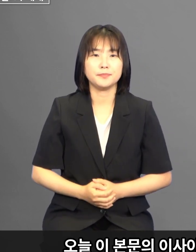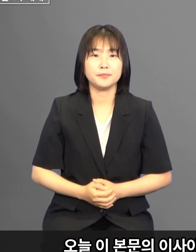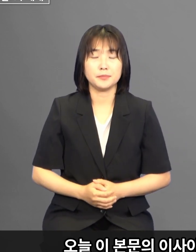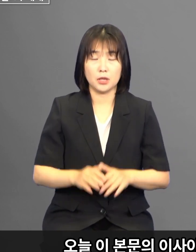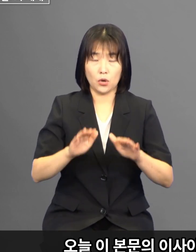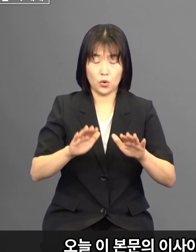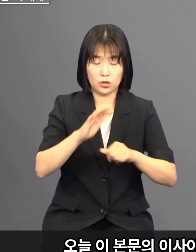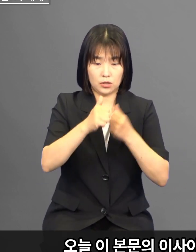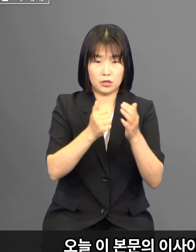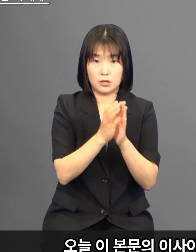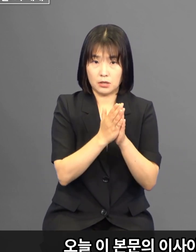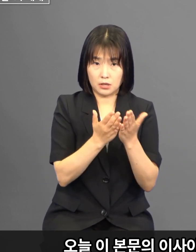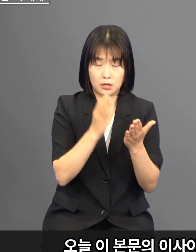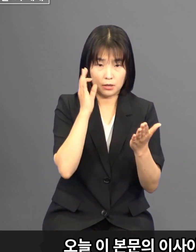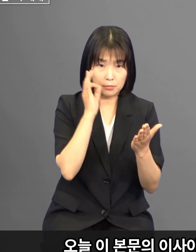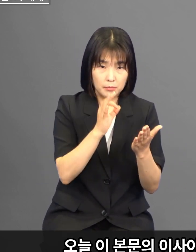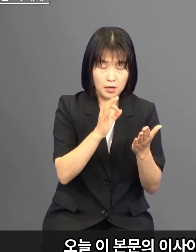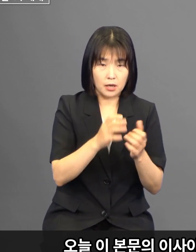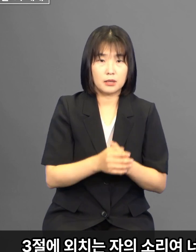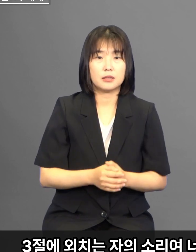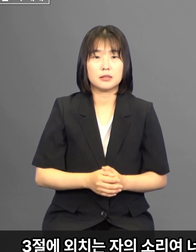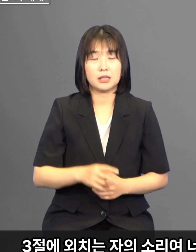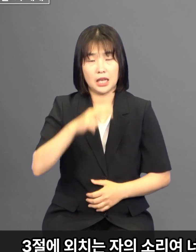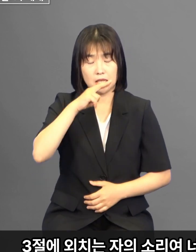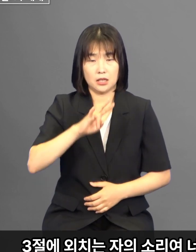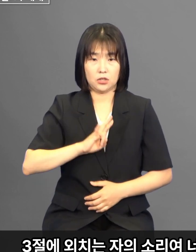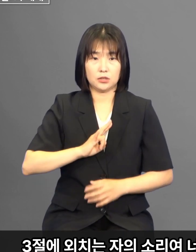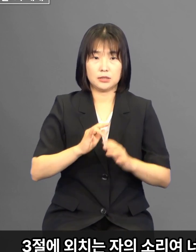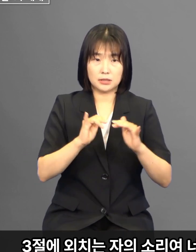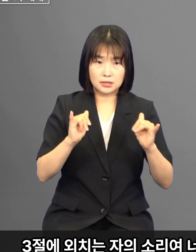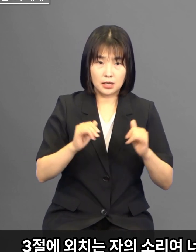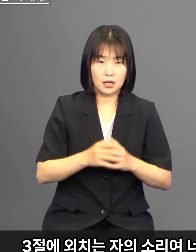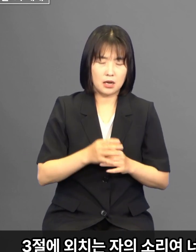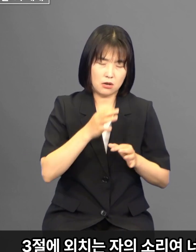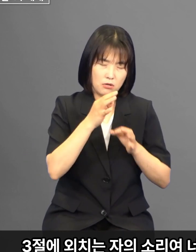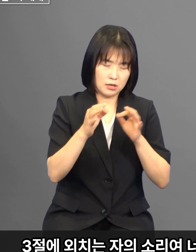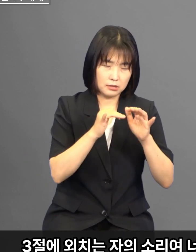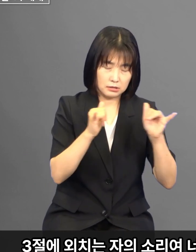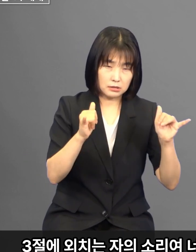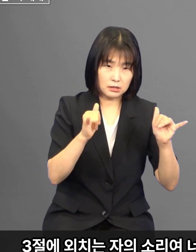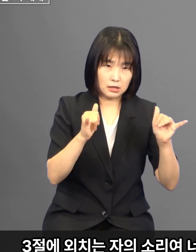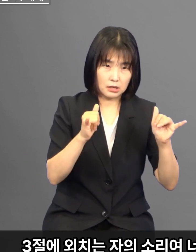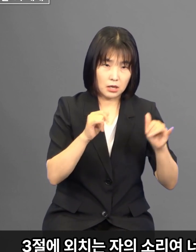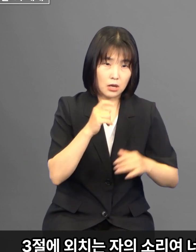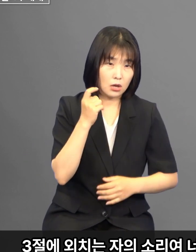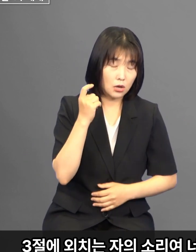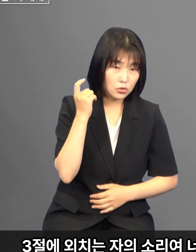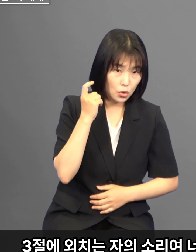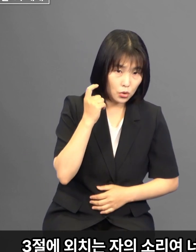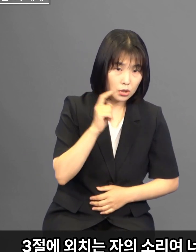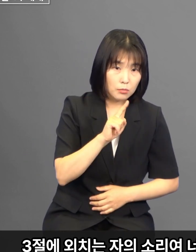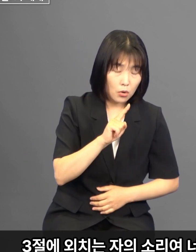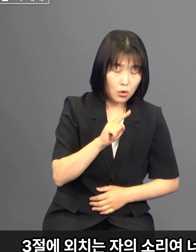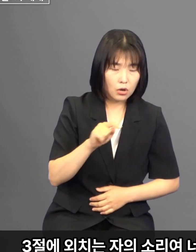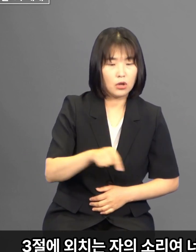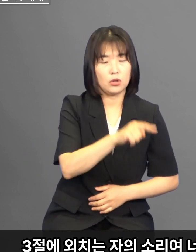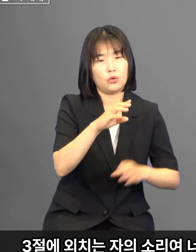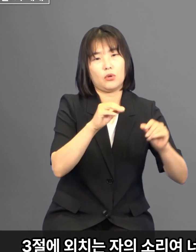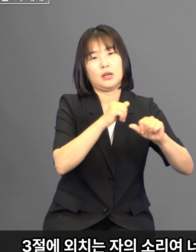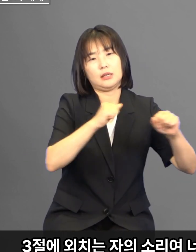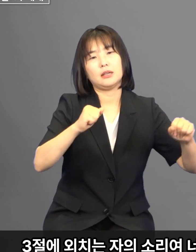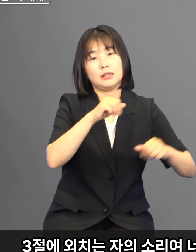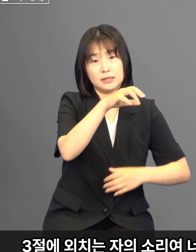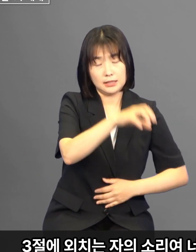이 본문에 이사야 선지자가 이렇게 얘기를 합니다. 3절에 외치는 자의 소리여, 너희는 광야에서 여호와의